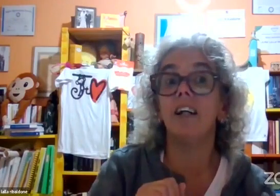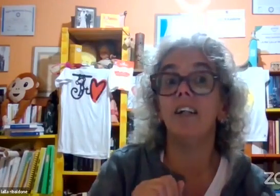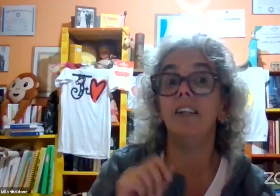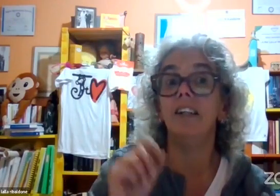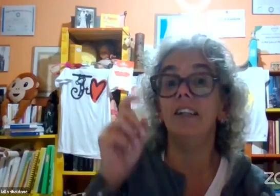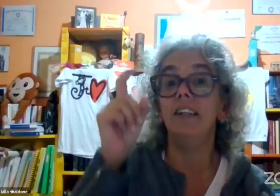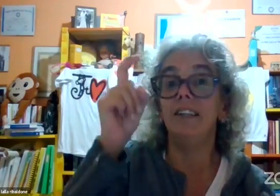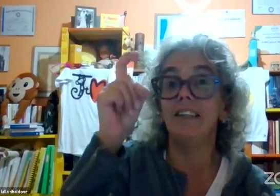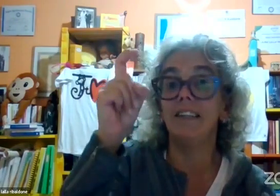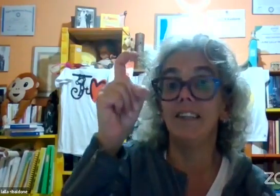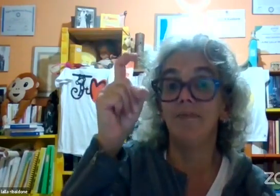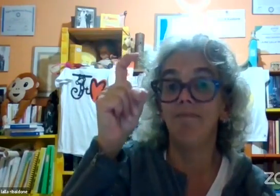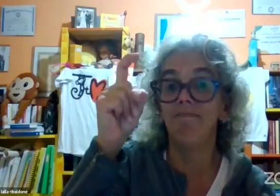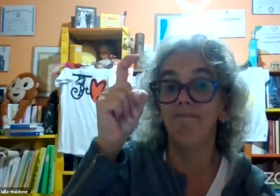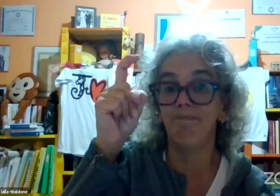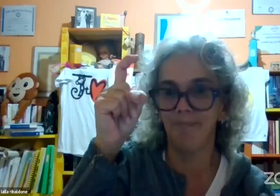Lettera X.